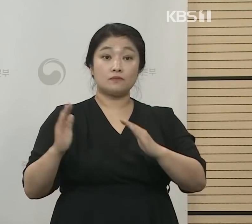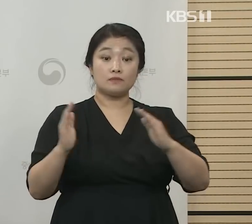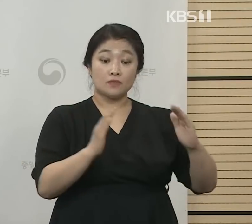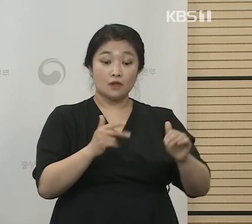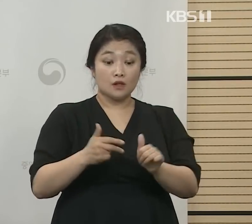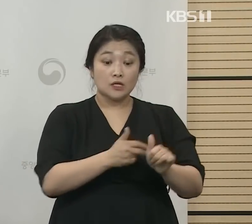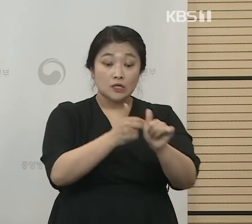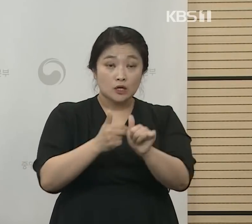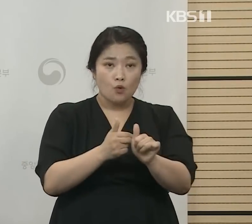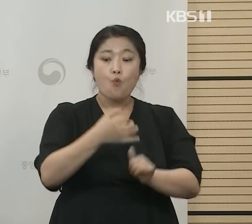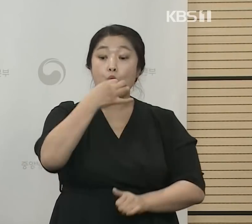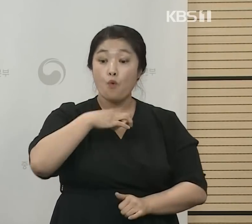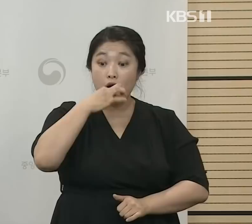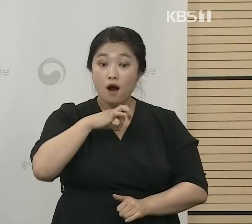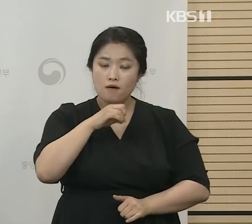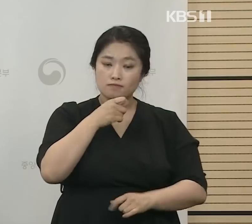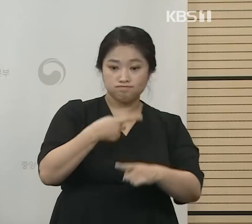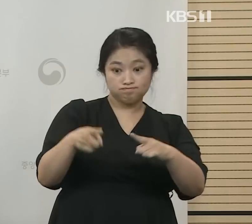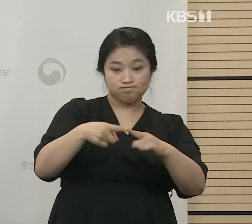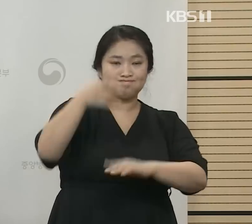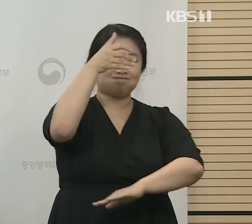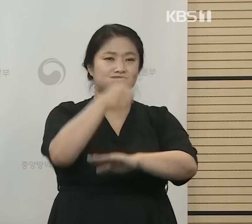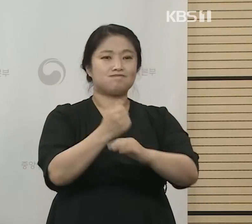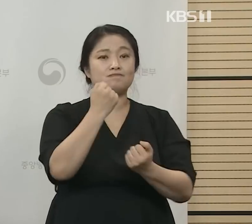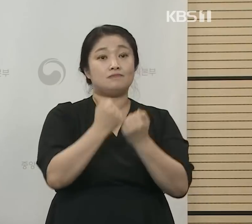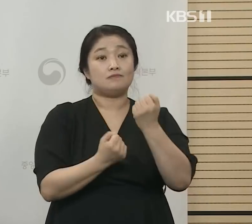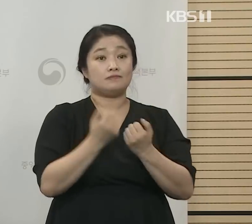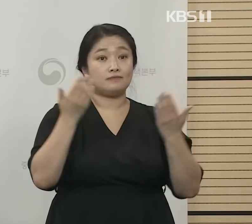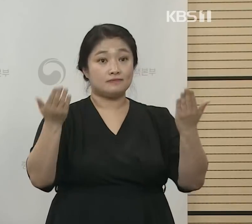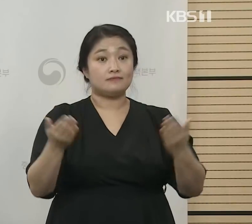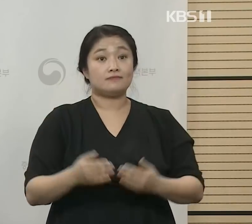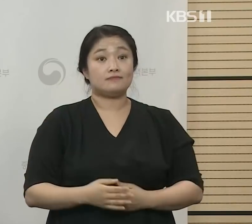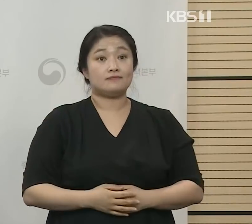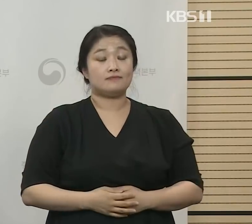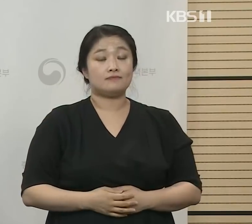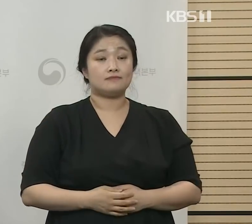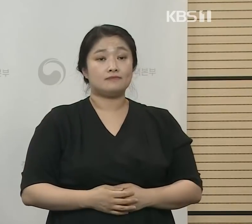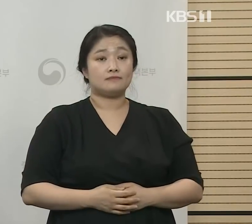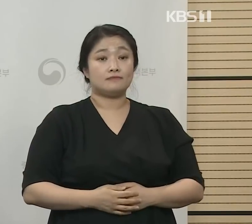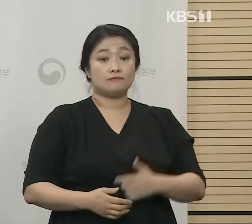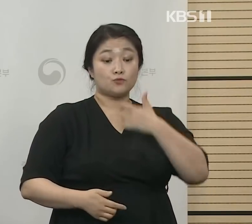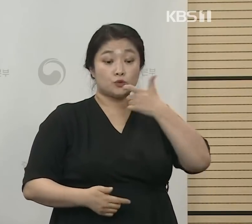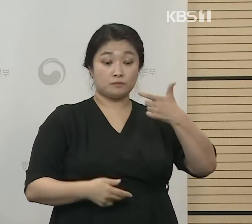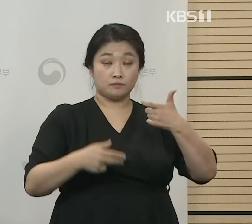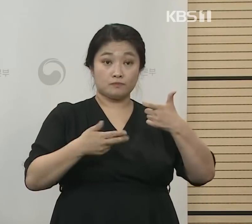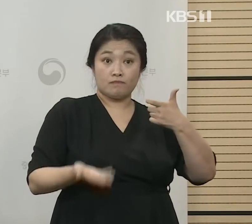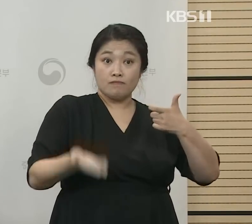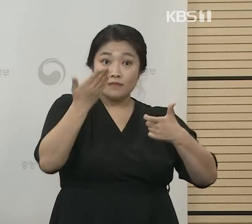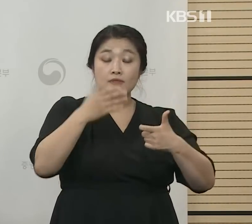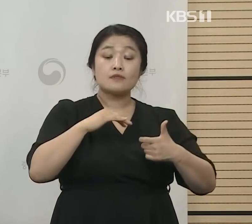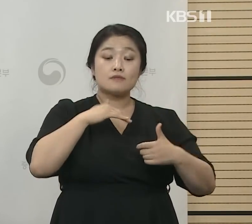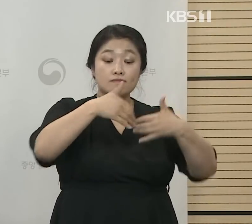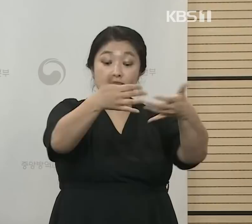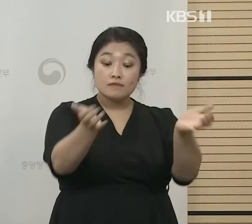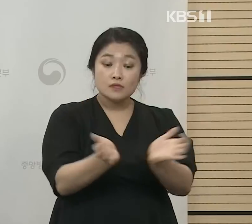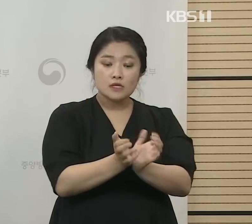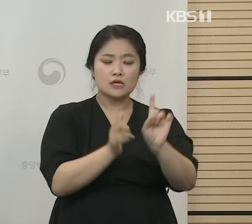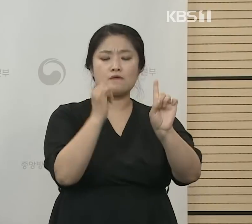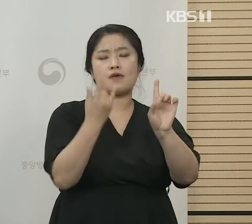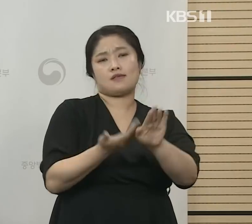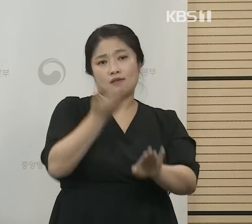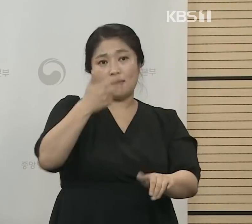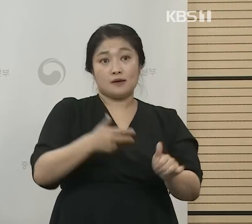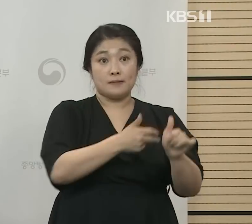다음은 백신 접종 효과 분석 결과에 대해서 설명을 드리겠습니다. 60세 이상 연령대에서 1회